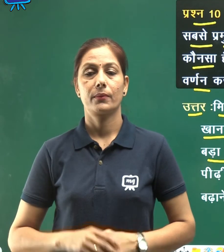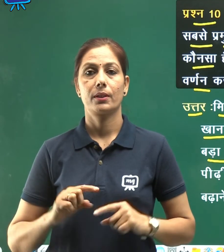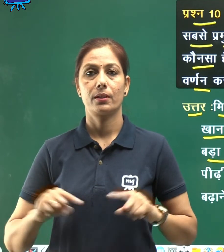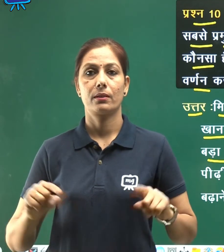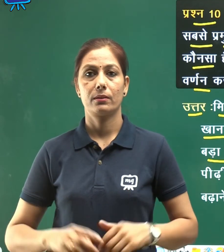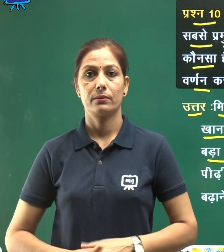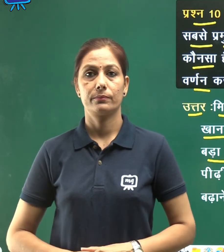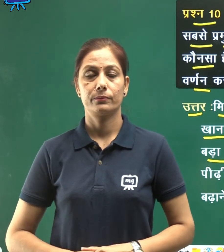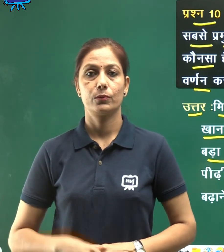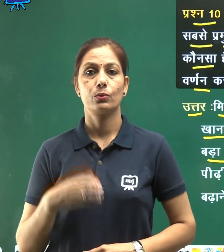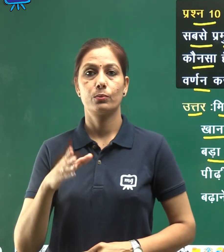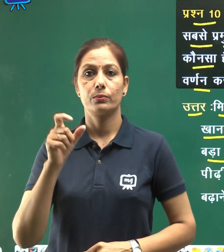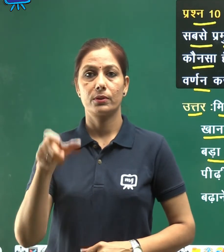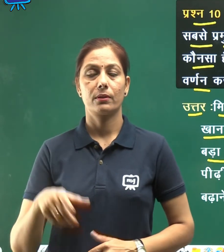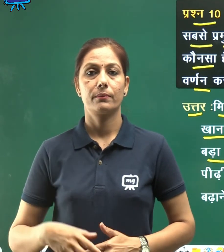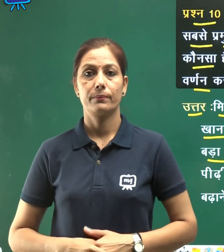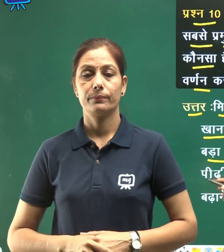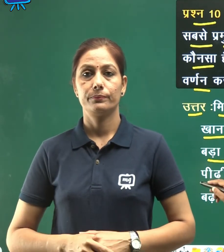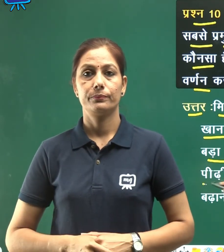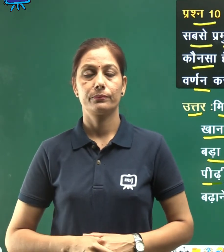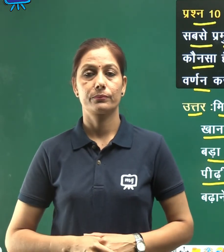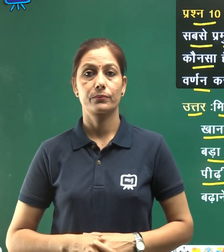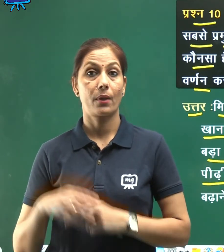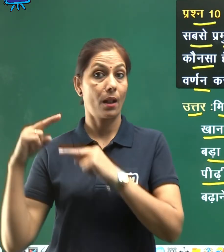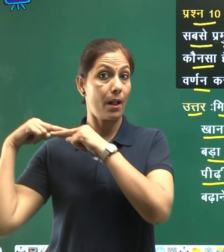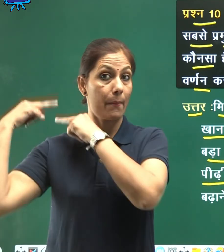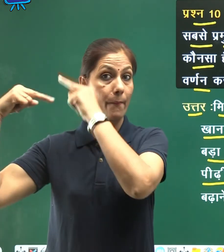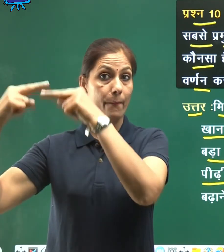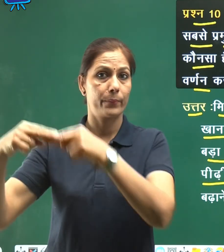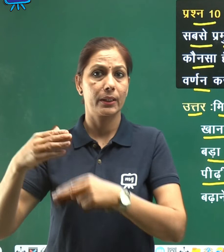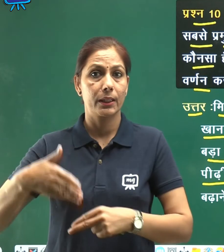तथा उसे पीढ़ी दर पीढ़ी